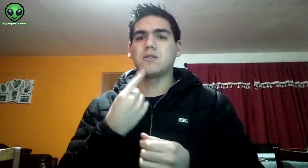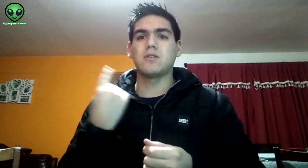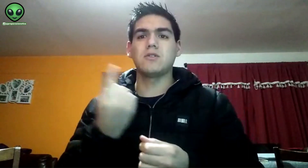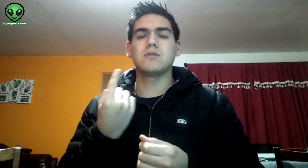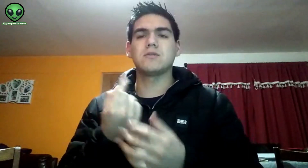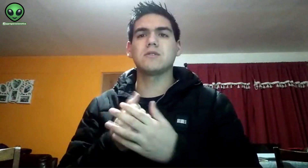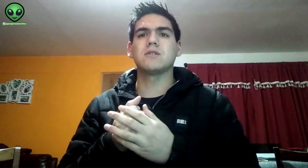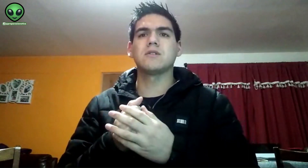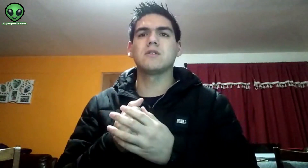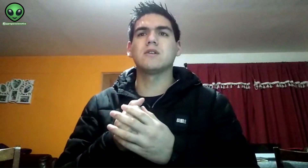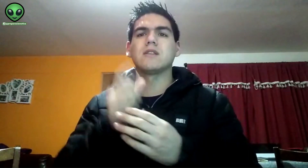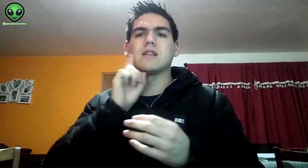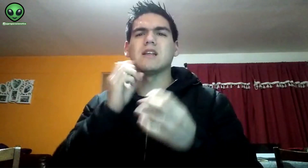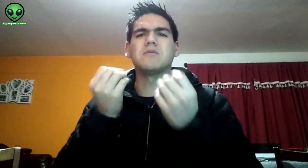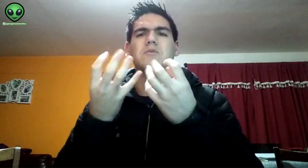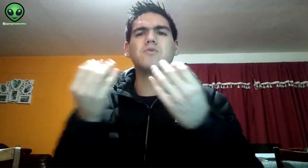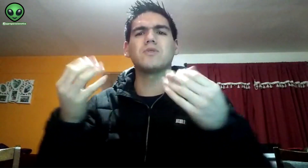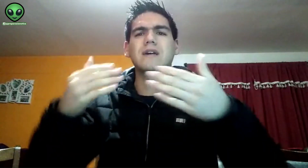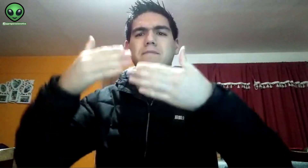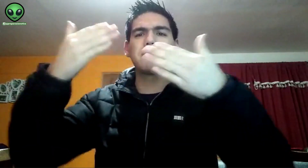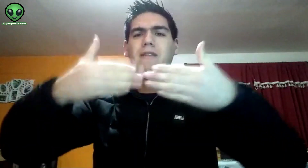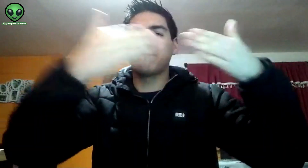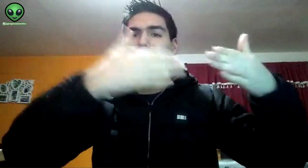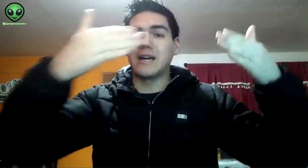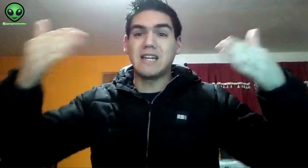nosotros tenemos